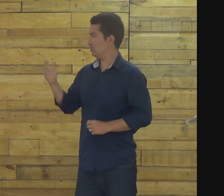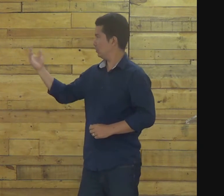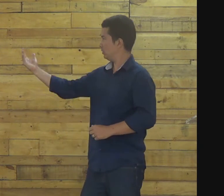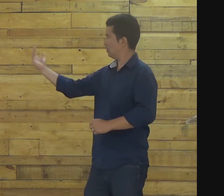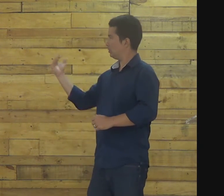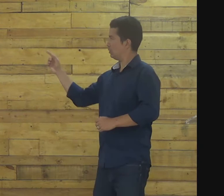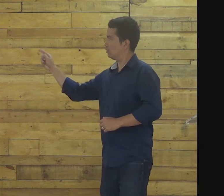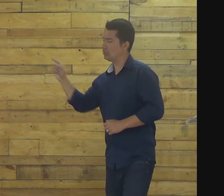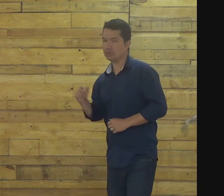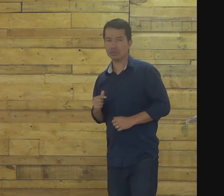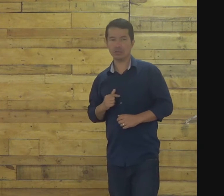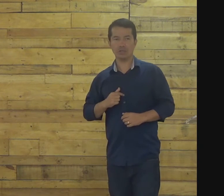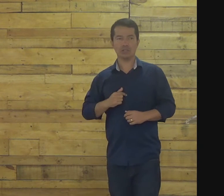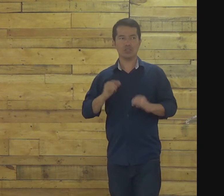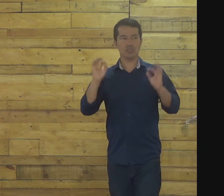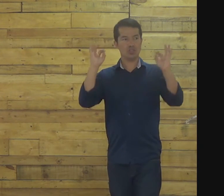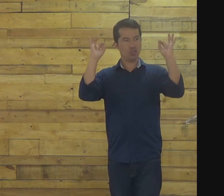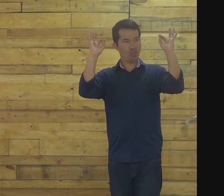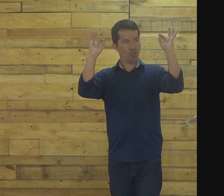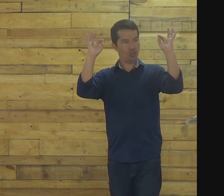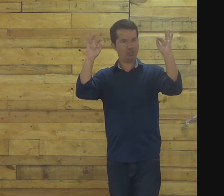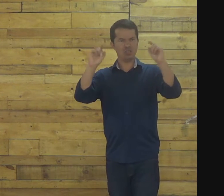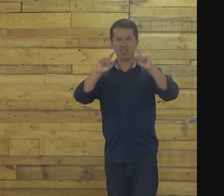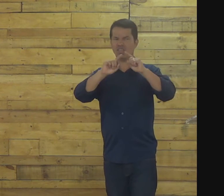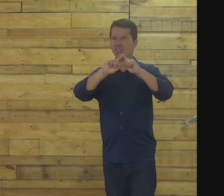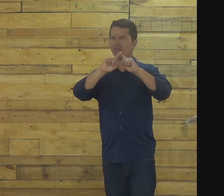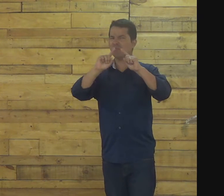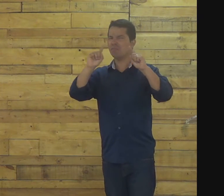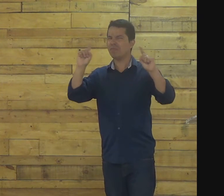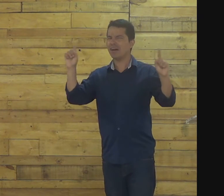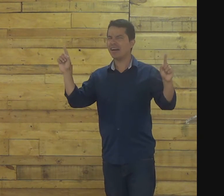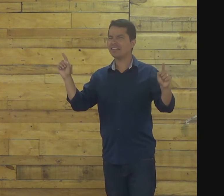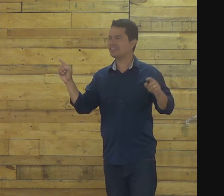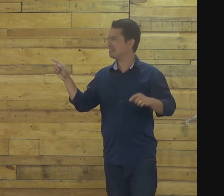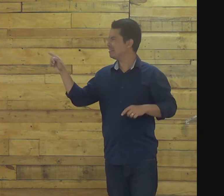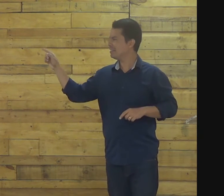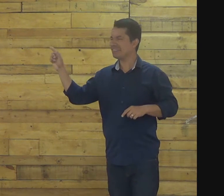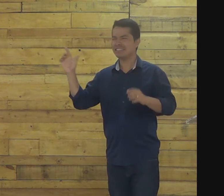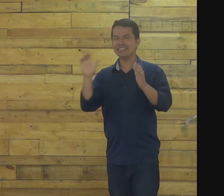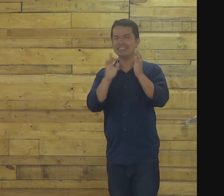Uma é mais simples e a outra um pouco mais sofisticada, mais elegante.